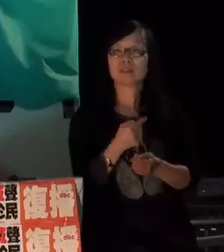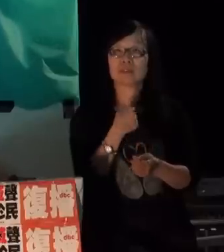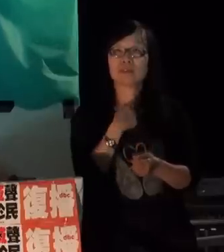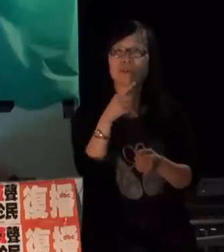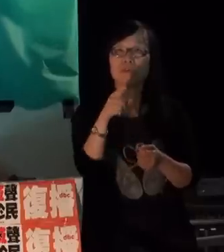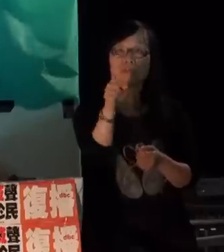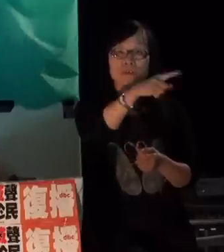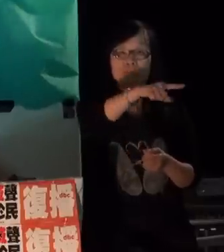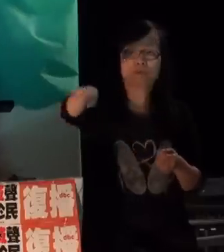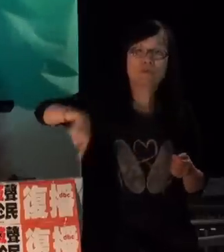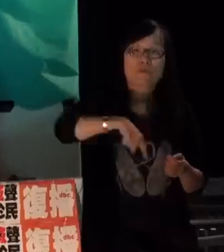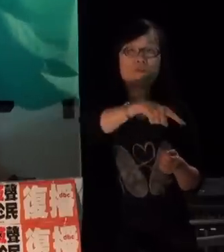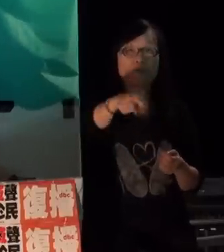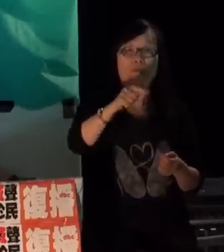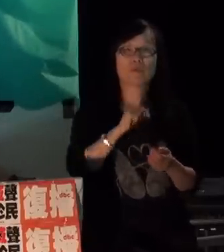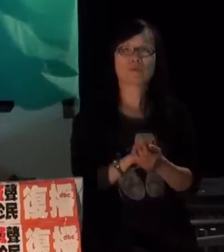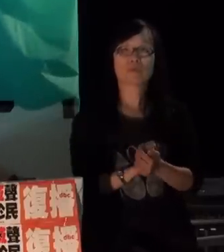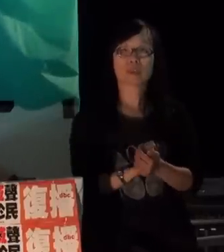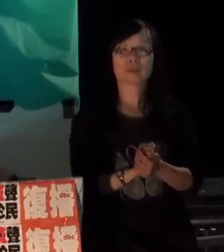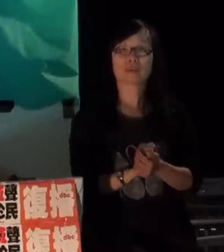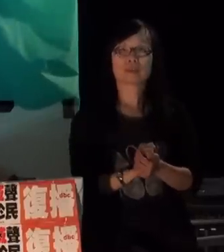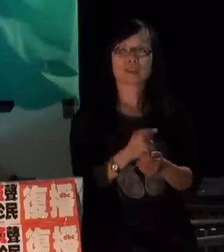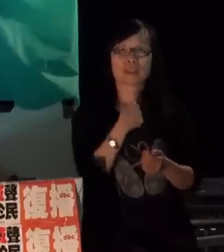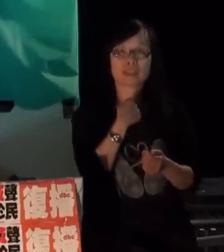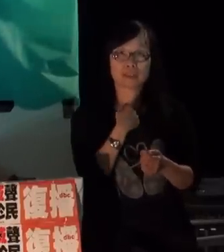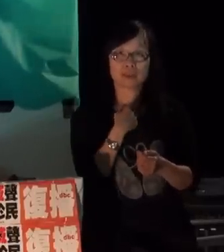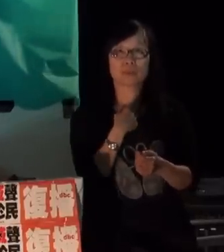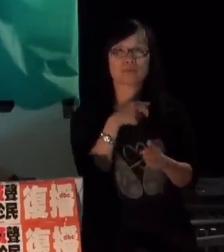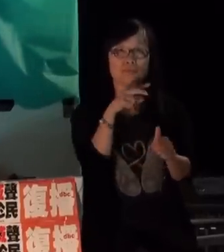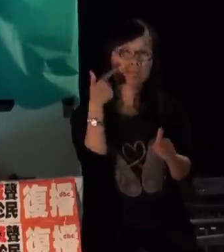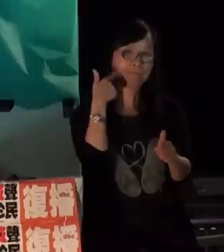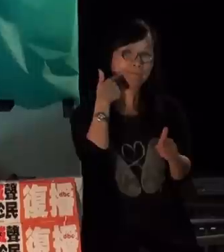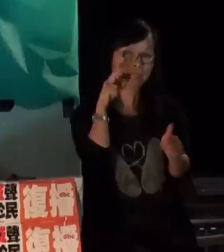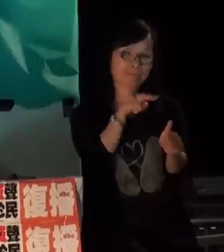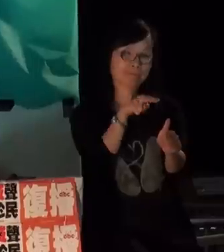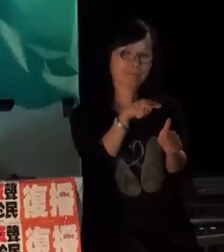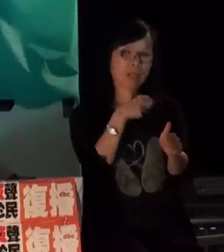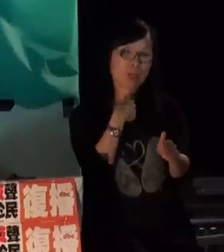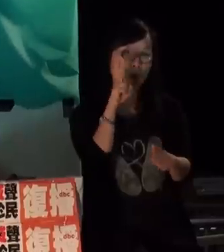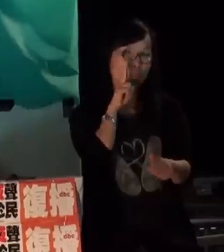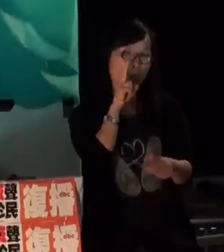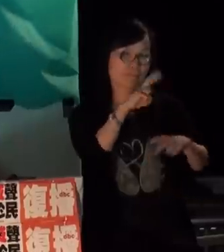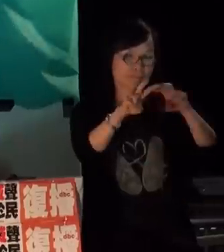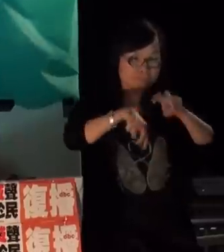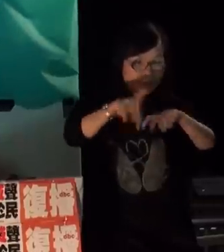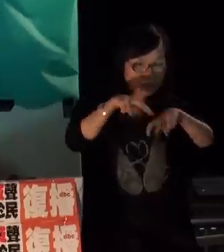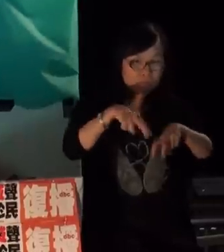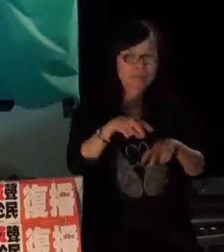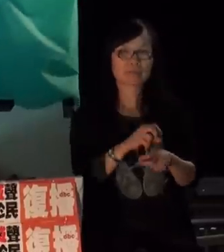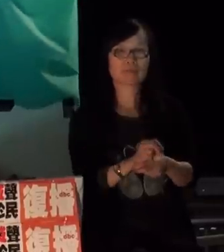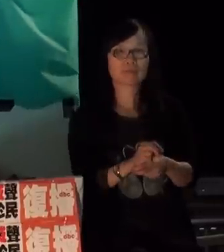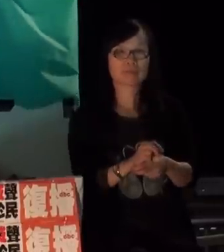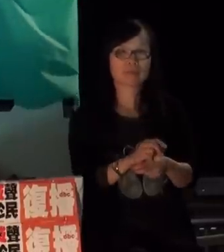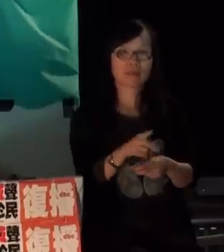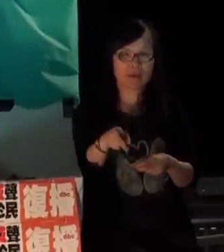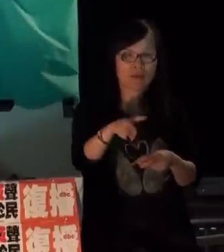個場所那個處所應該是受到嚴格規管，即是說如果你施手術沒理由那